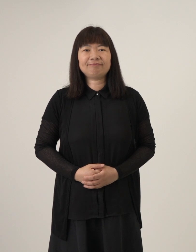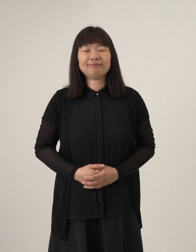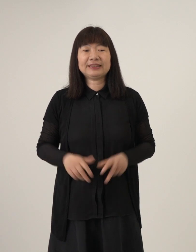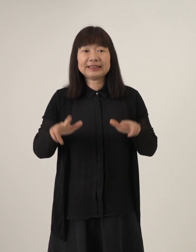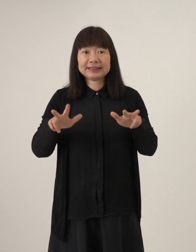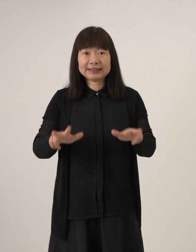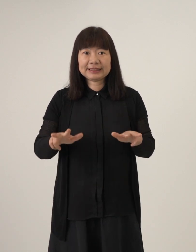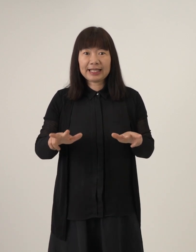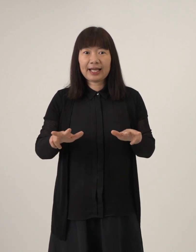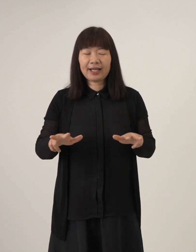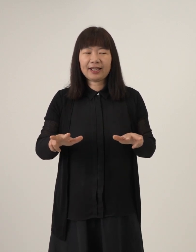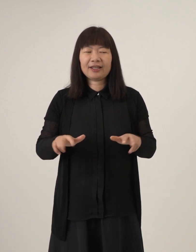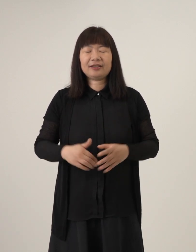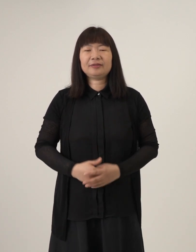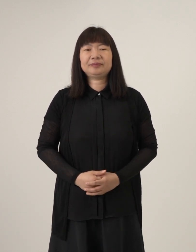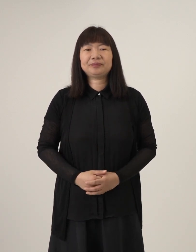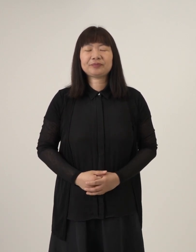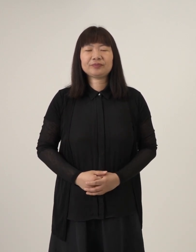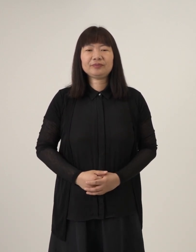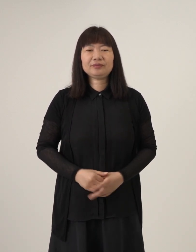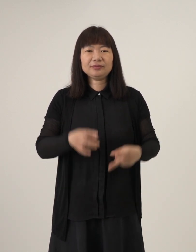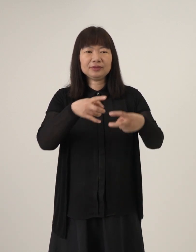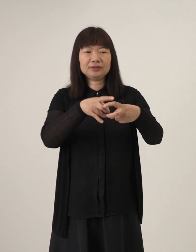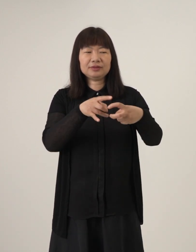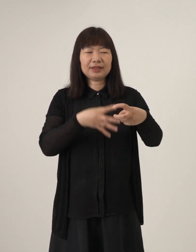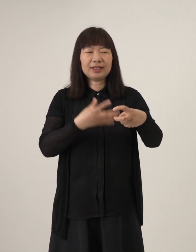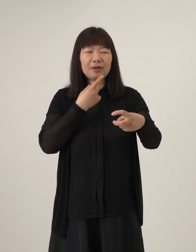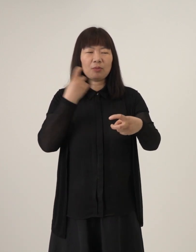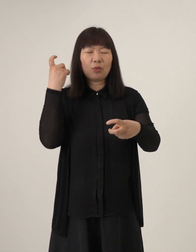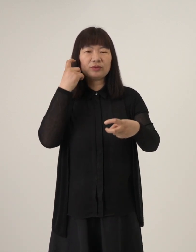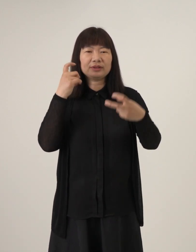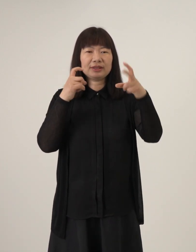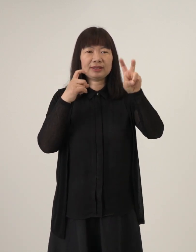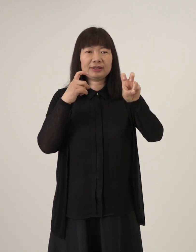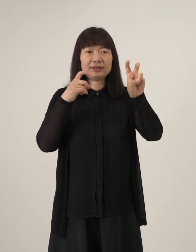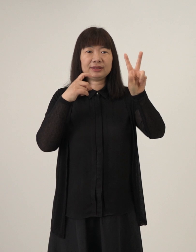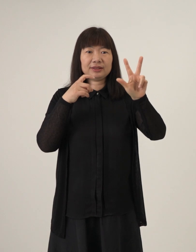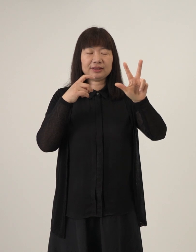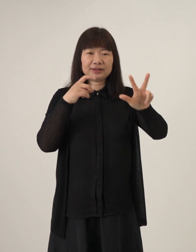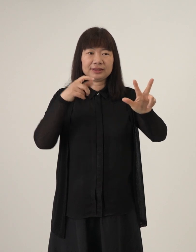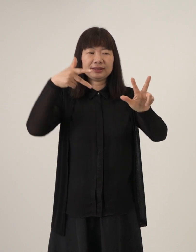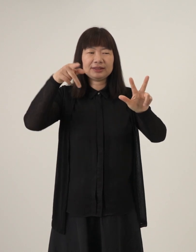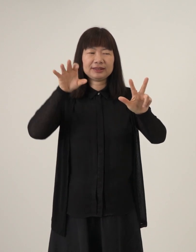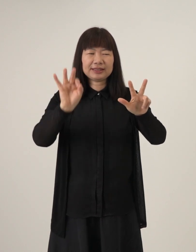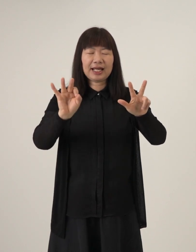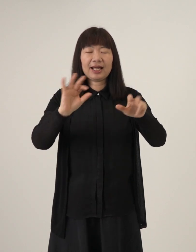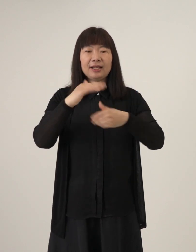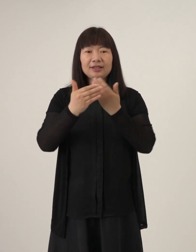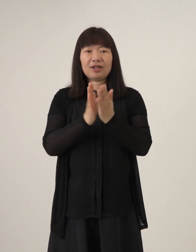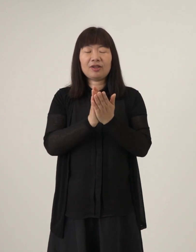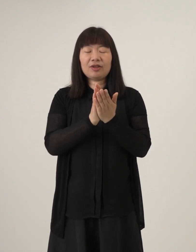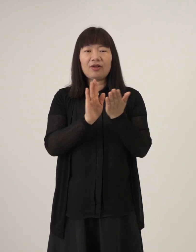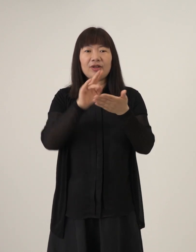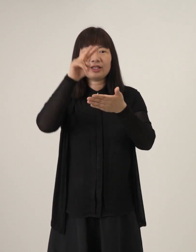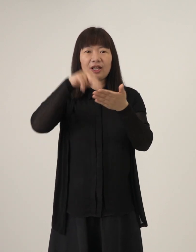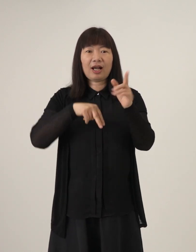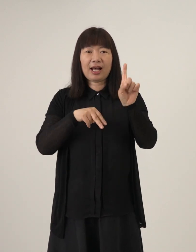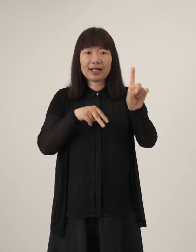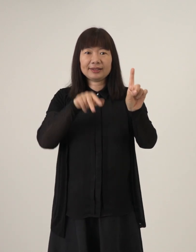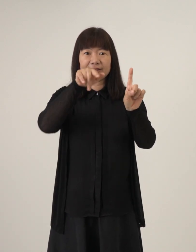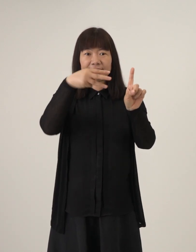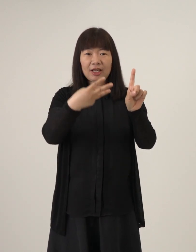이제 우리는 마태복음 27장 오늘 본문이 한 절이죠. 엘리 엘리